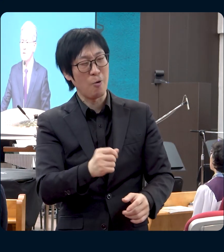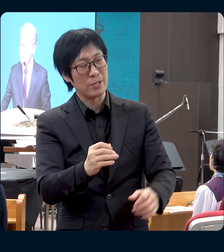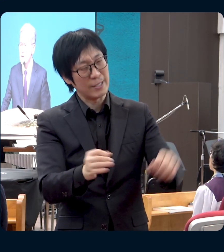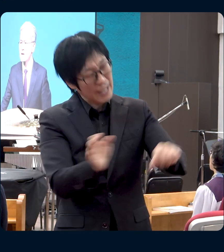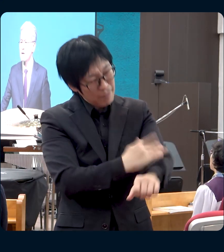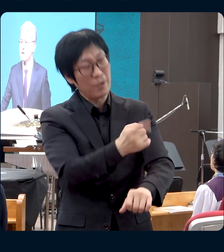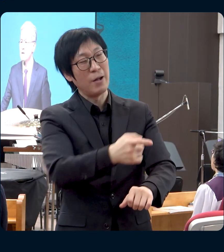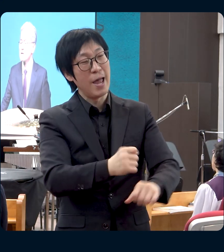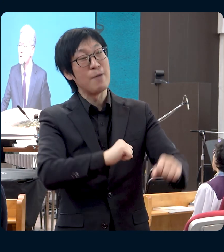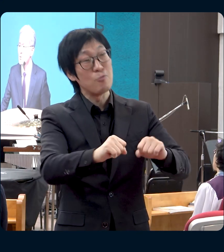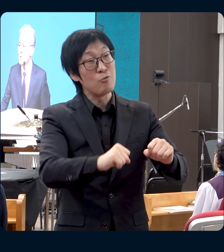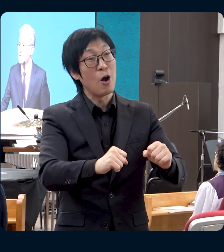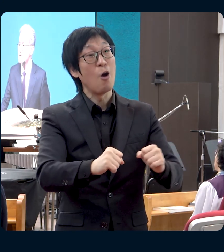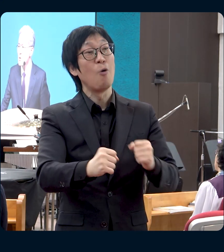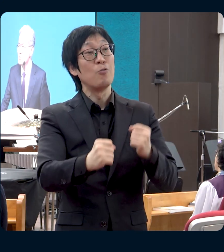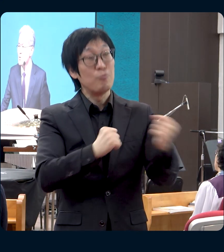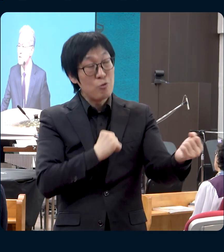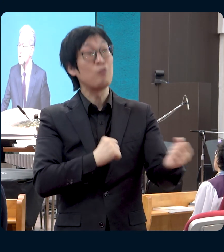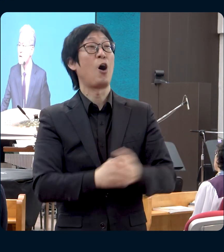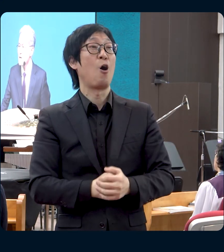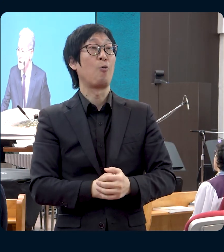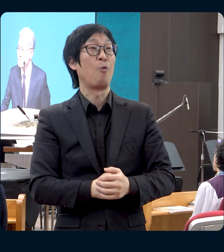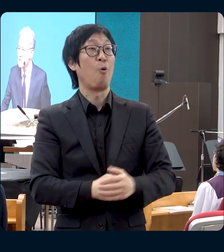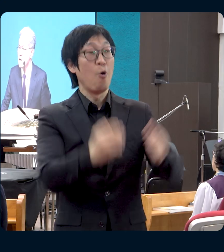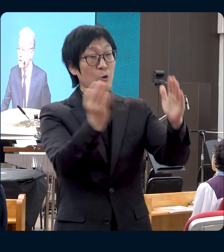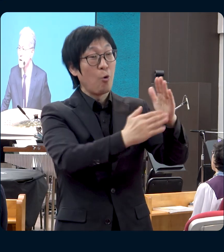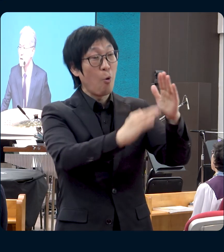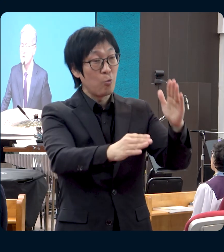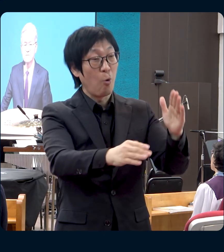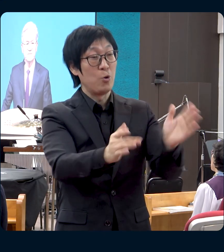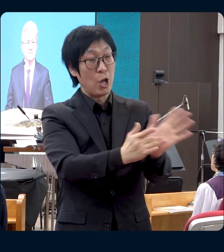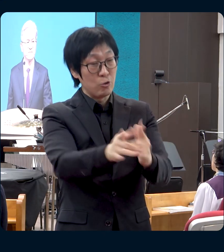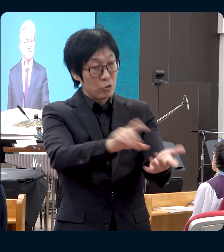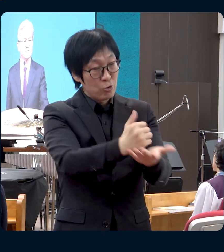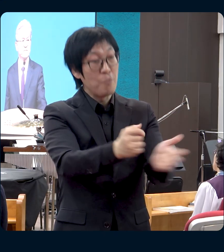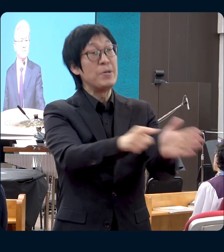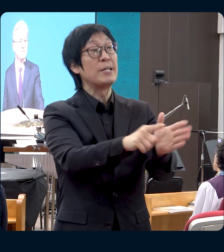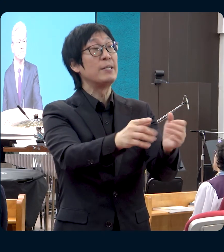힘들어도 그래도 성도이기에 감사하라.